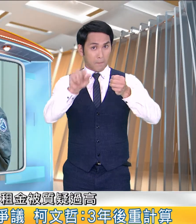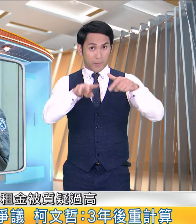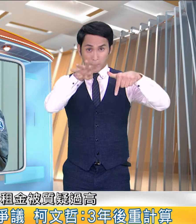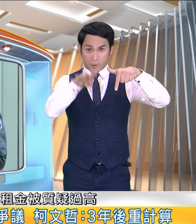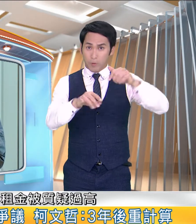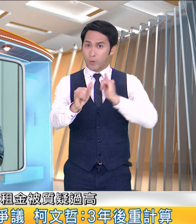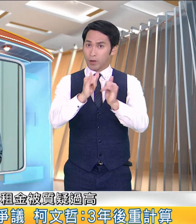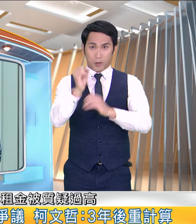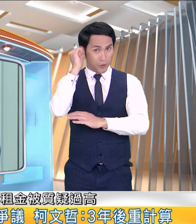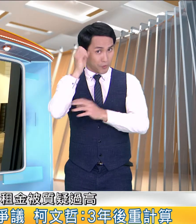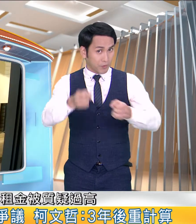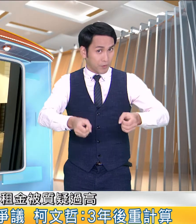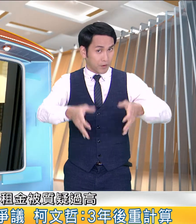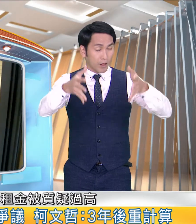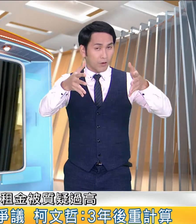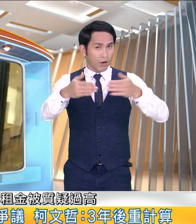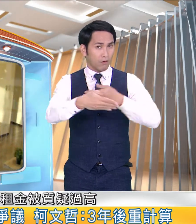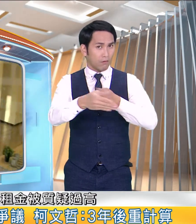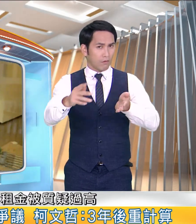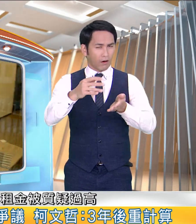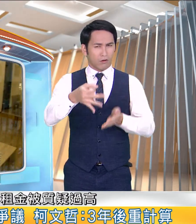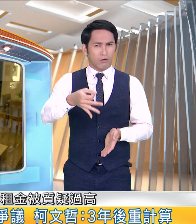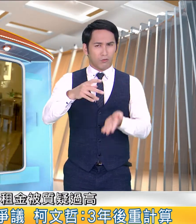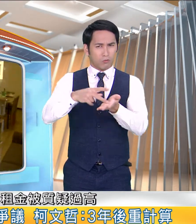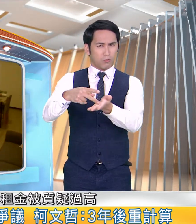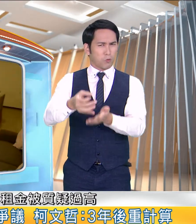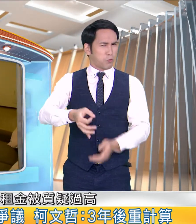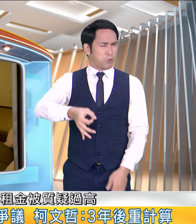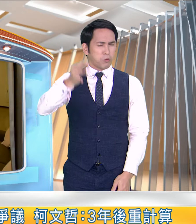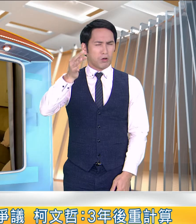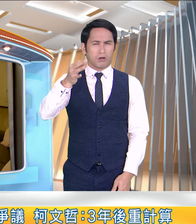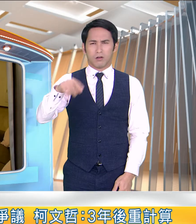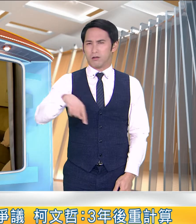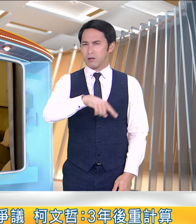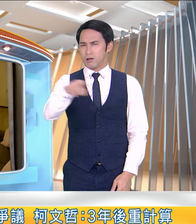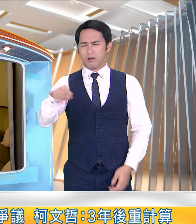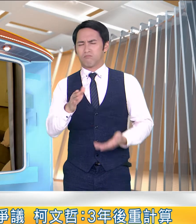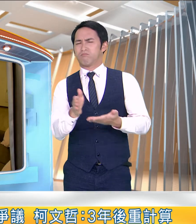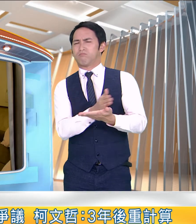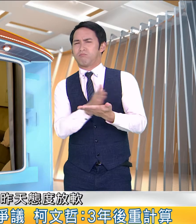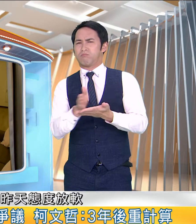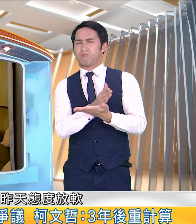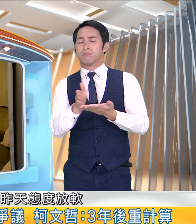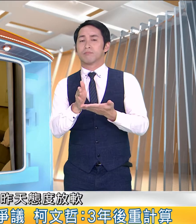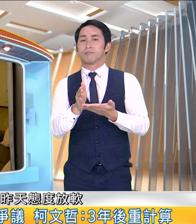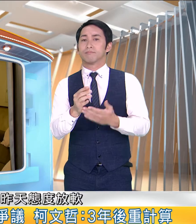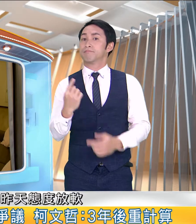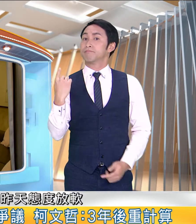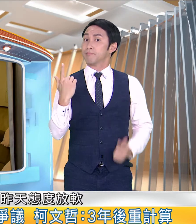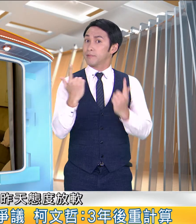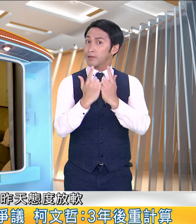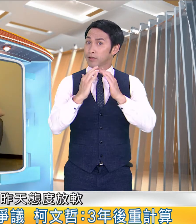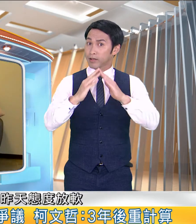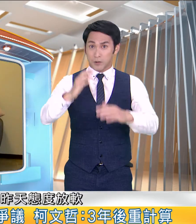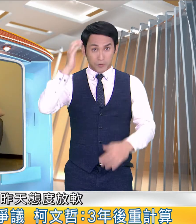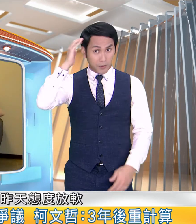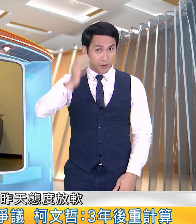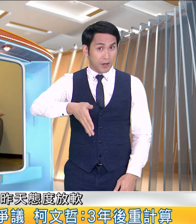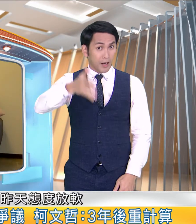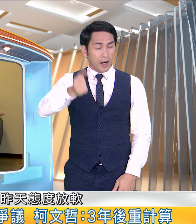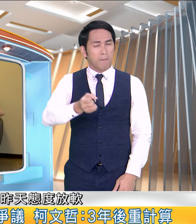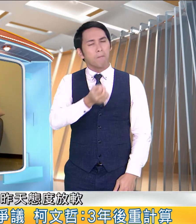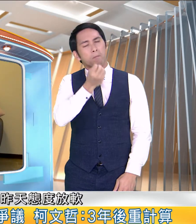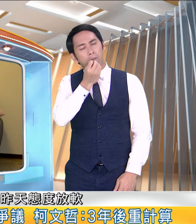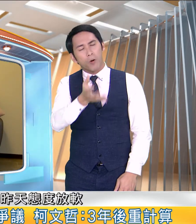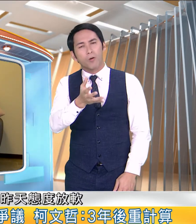台北市名伦社宅租金被质疑过高，引发议论。台北市长柯文哲昨